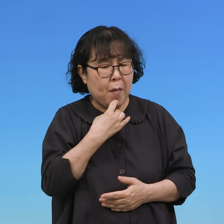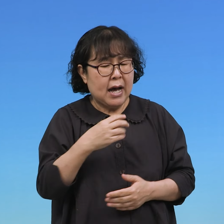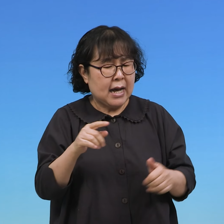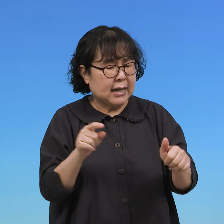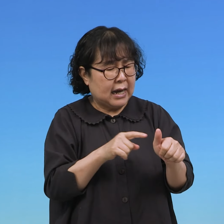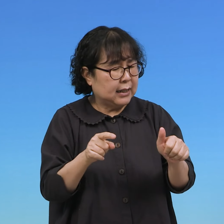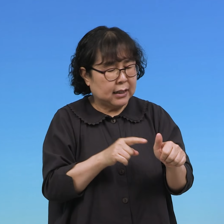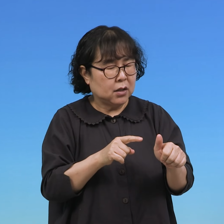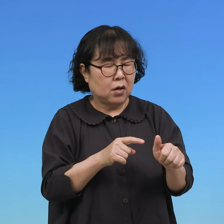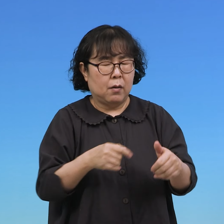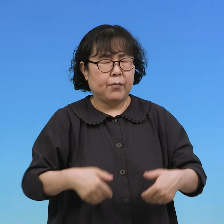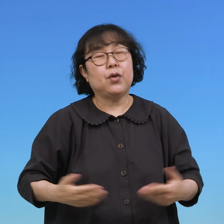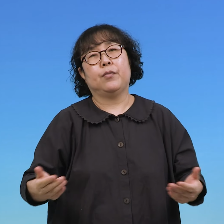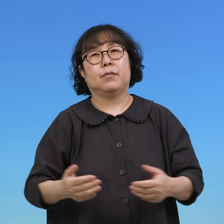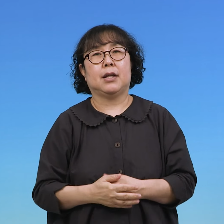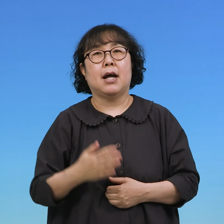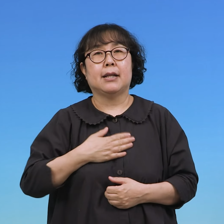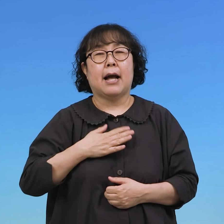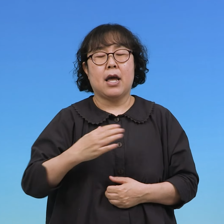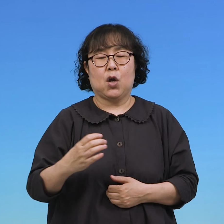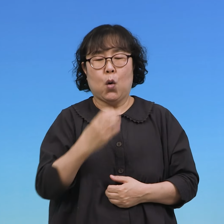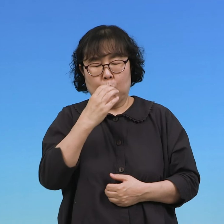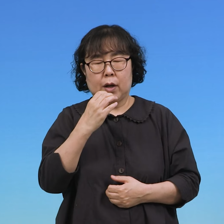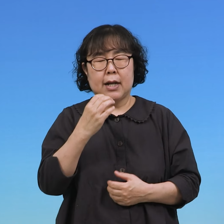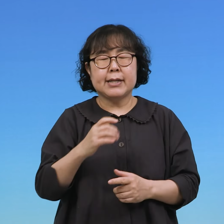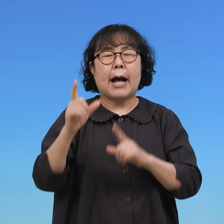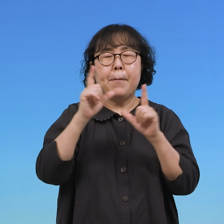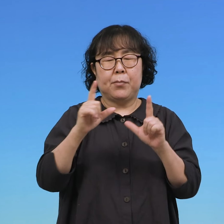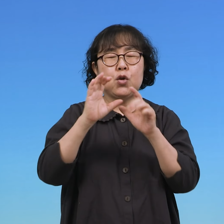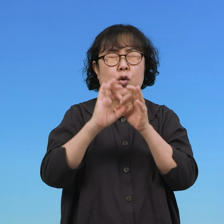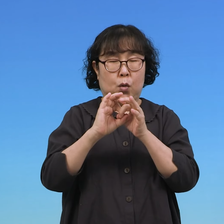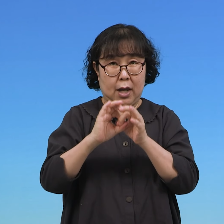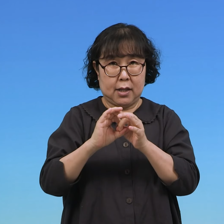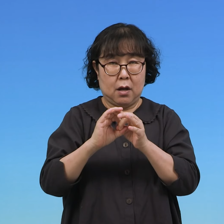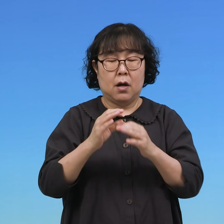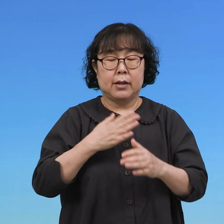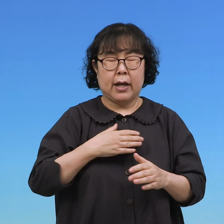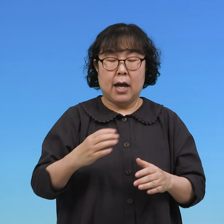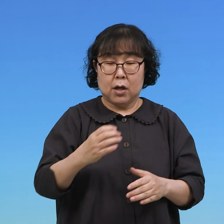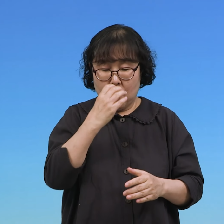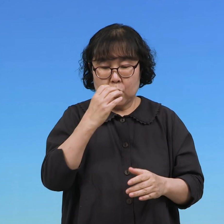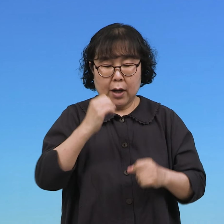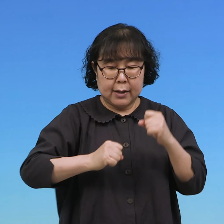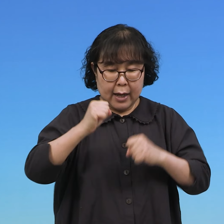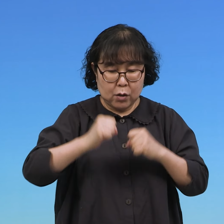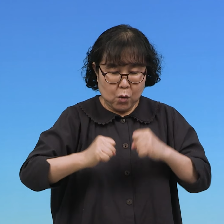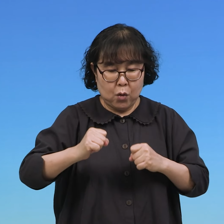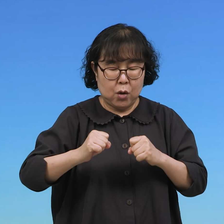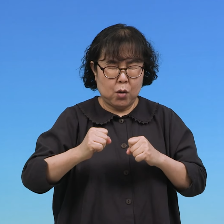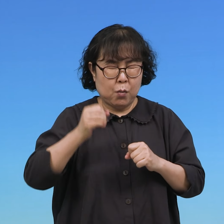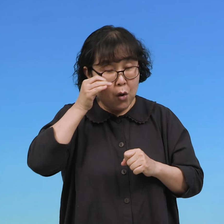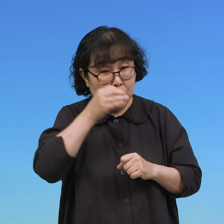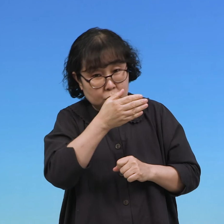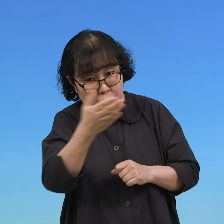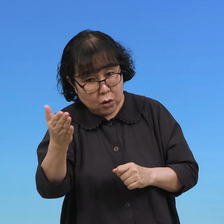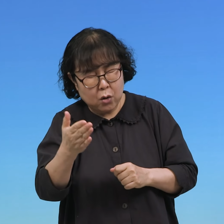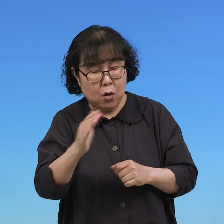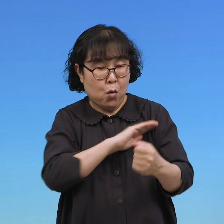저의 거룩한 삶으로, 거룩한 행실로, 돈에 찌들지 않고 권력에 찌들지